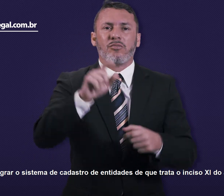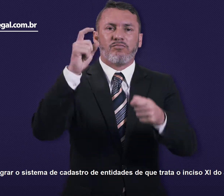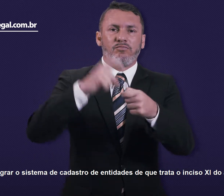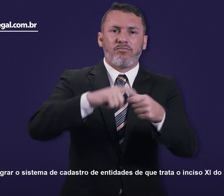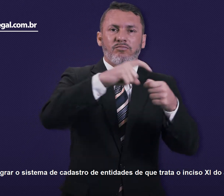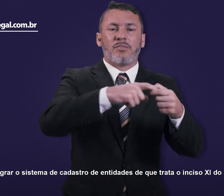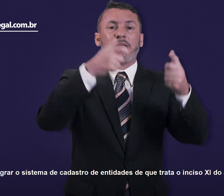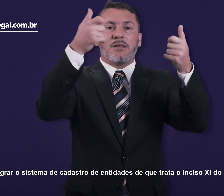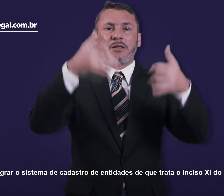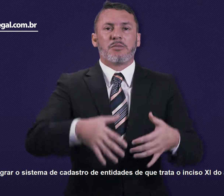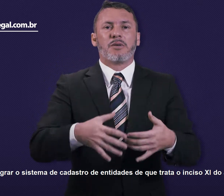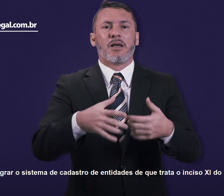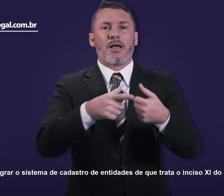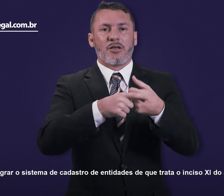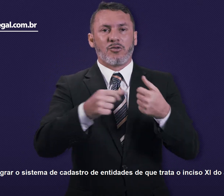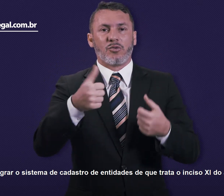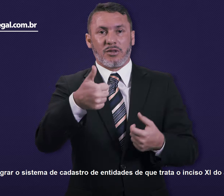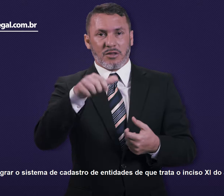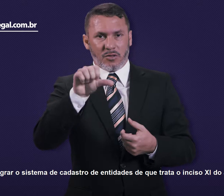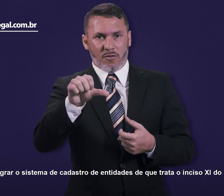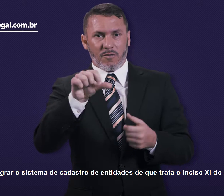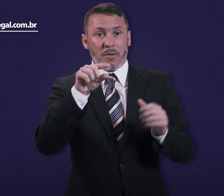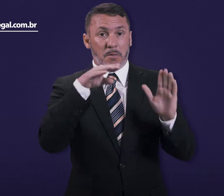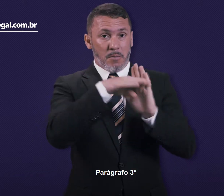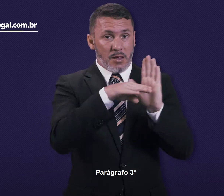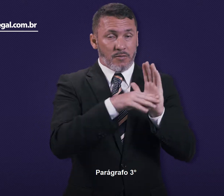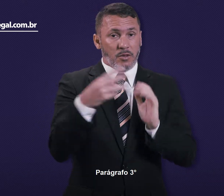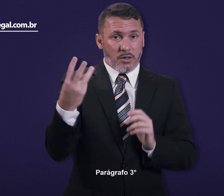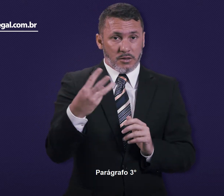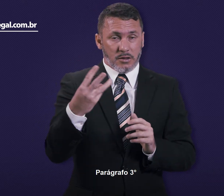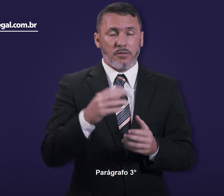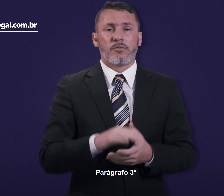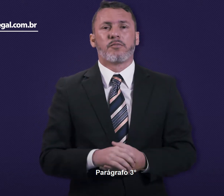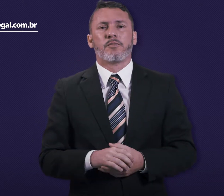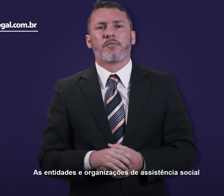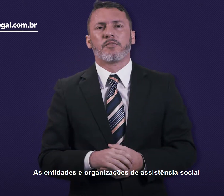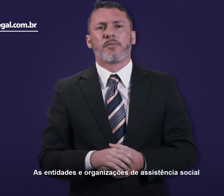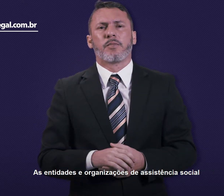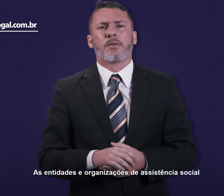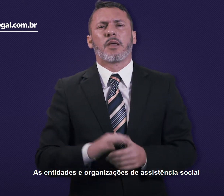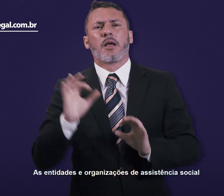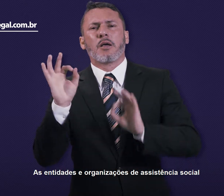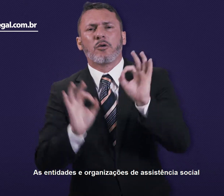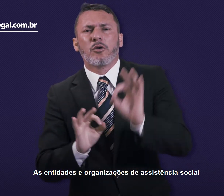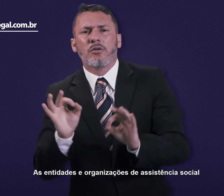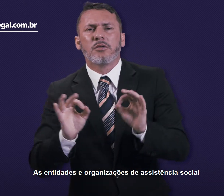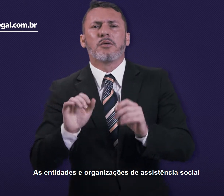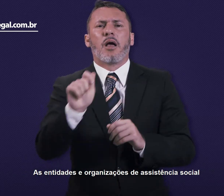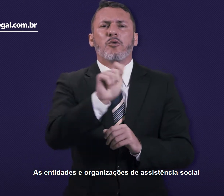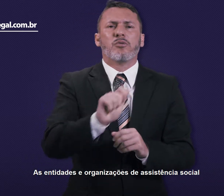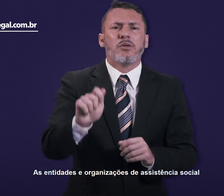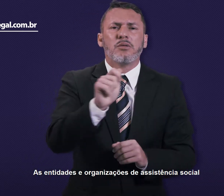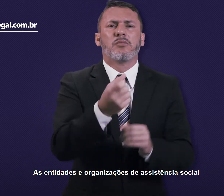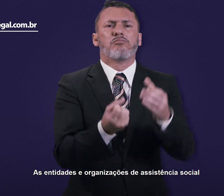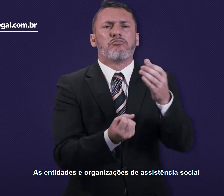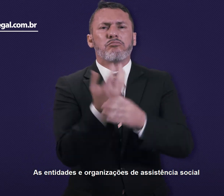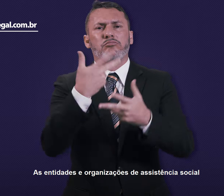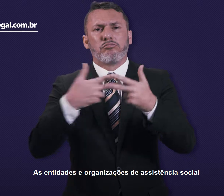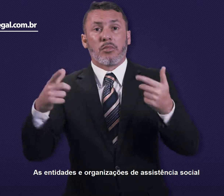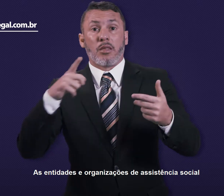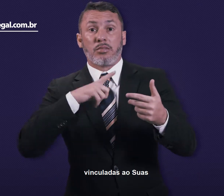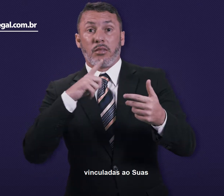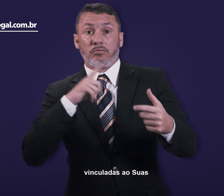de que trata o inciso 11 do artigo 19. Parágrafo 3º. As entidades e organizações de